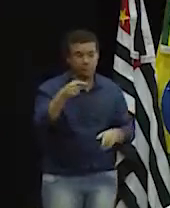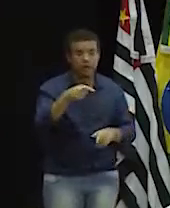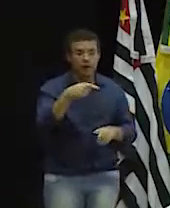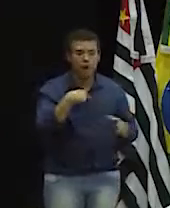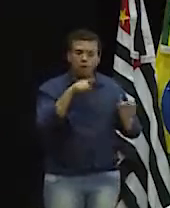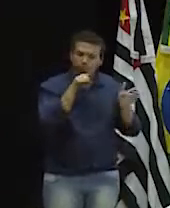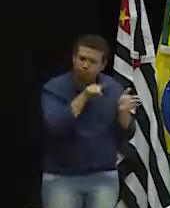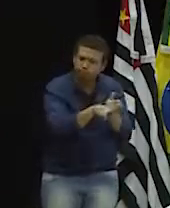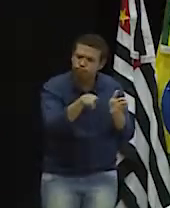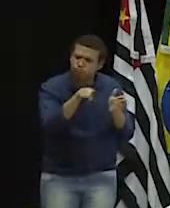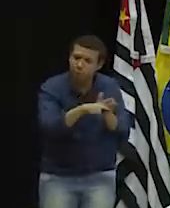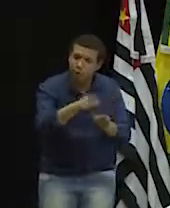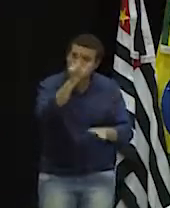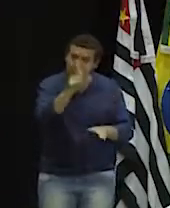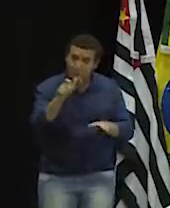alunos, participantes da pesquisa.